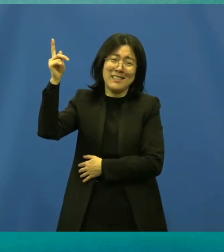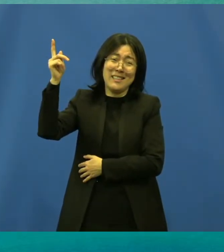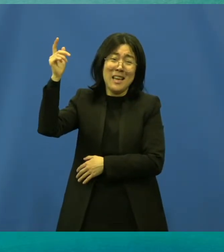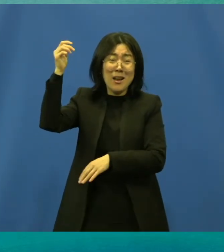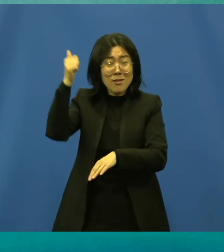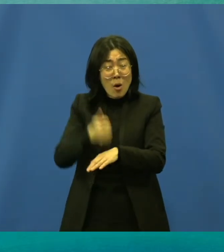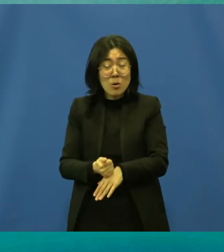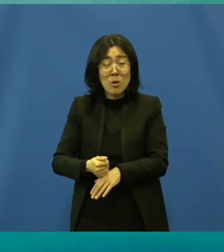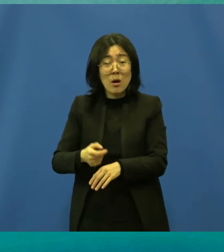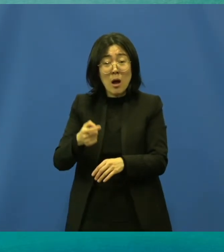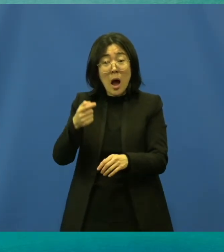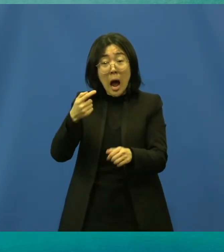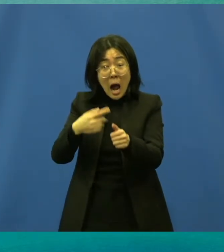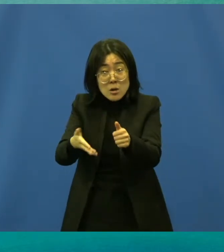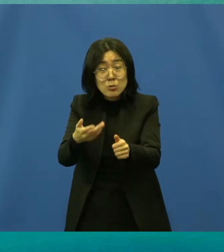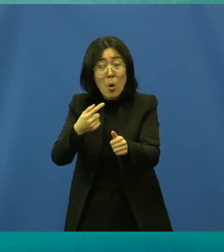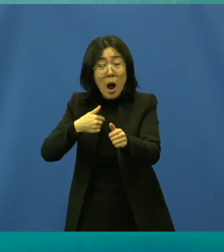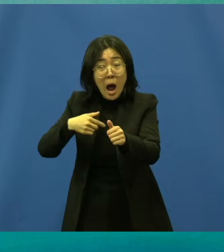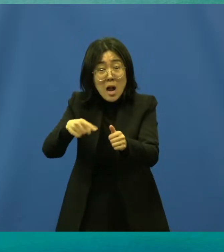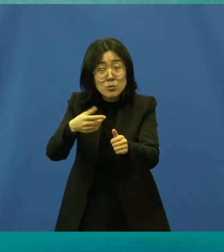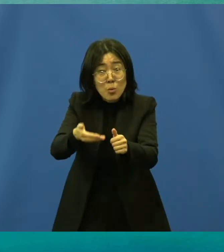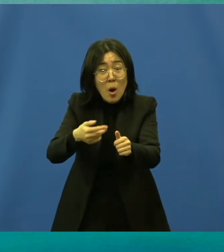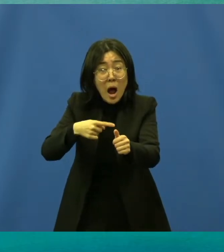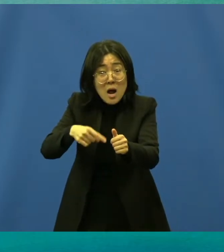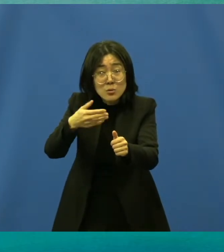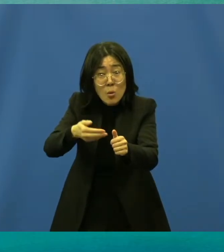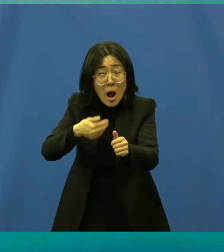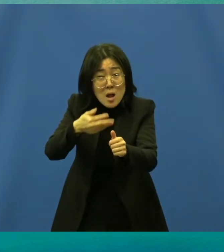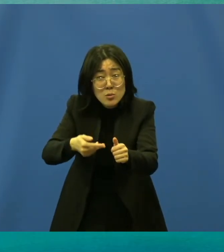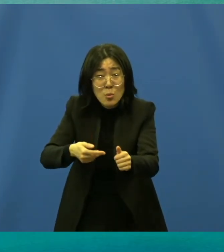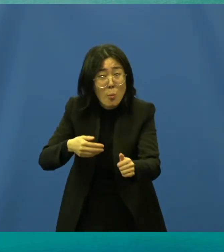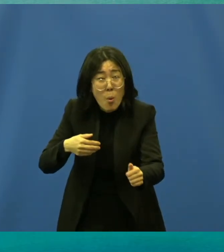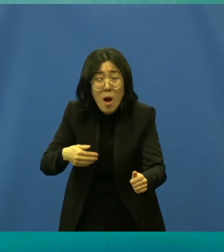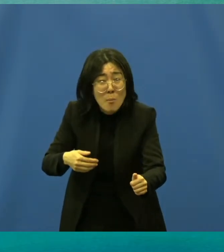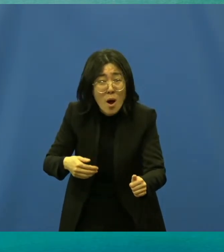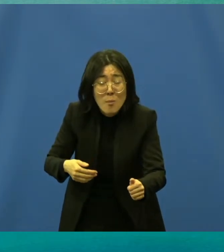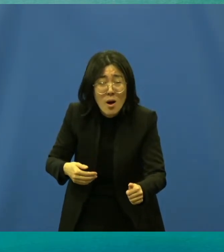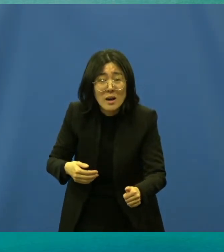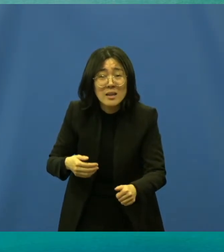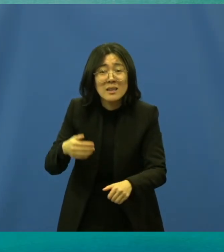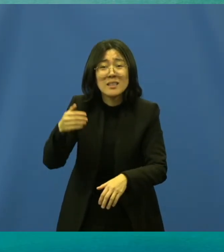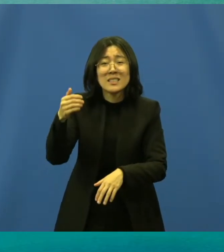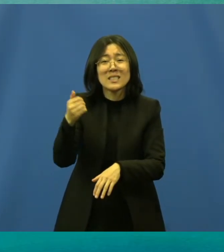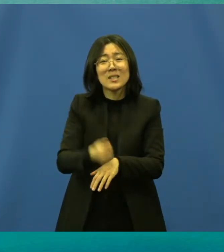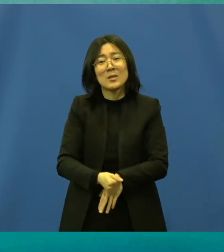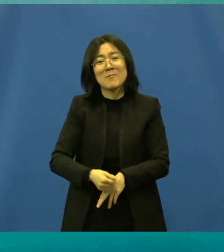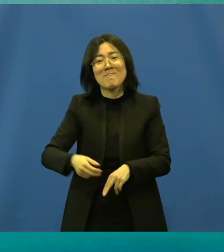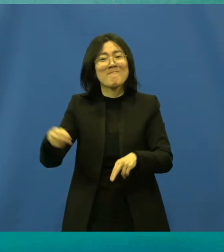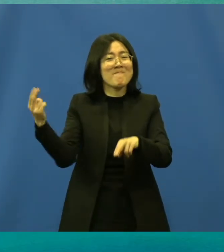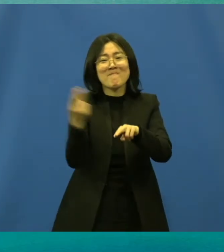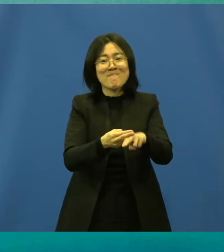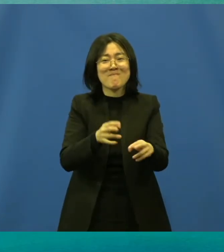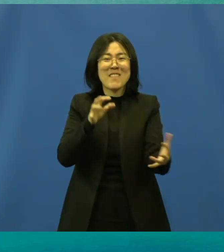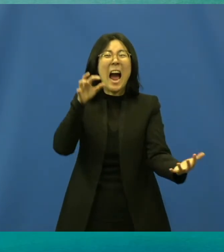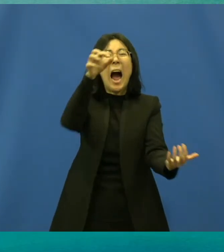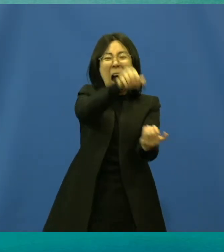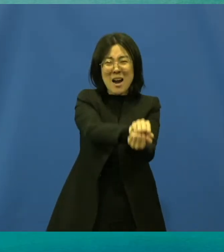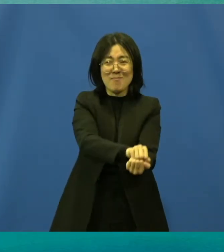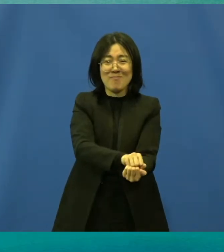하나님 굳이 이렇게 하셔야 됩니까? 항변할 수 있어요. 근데 하나님의 편에서는 가장 지혜로운